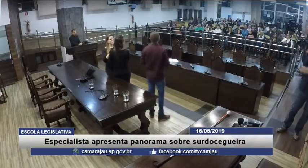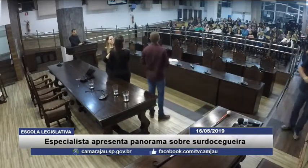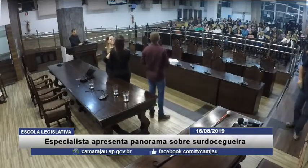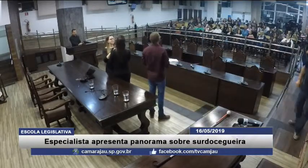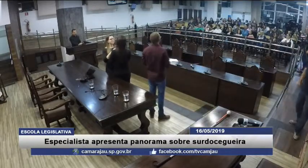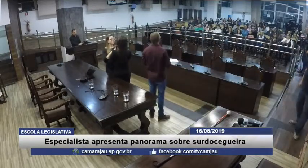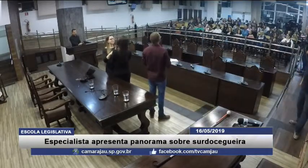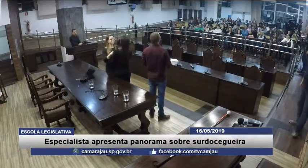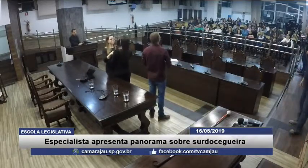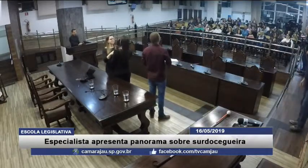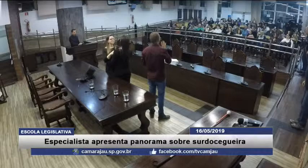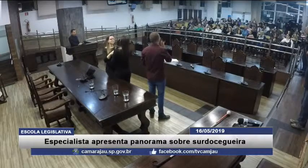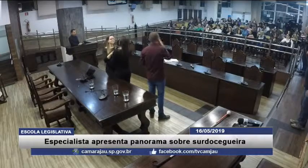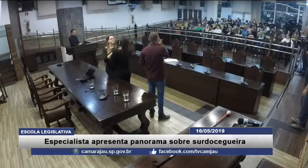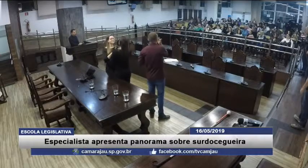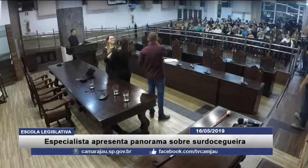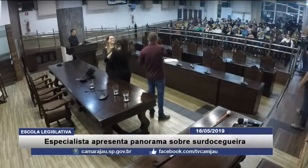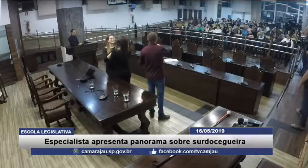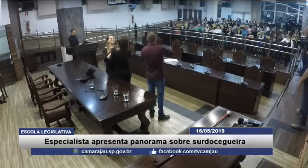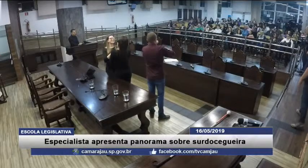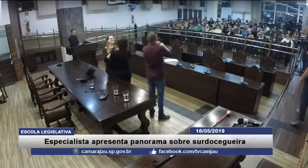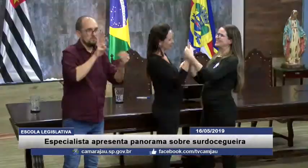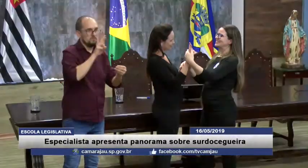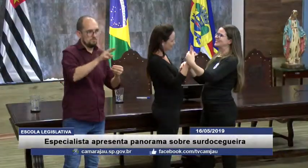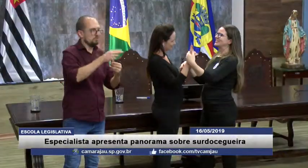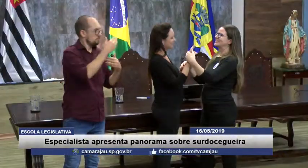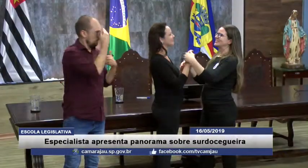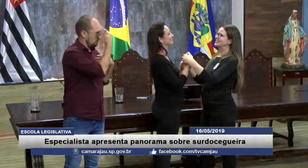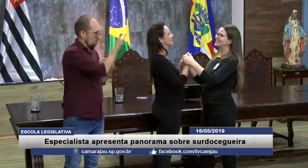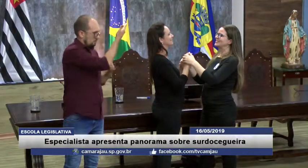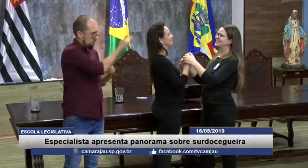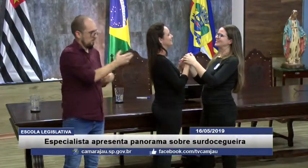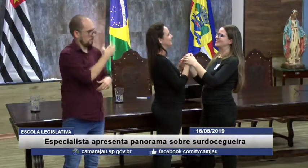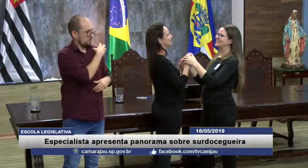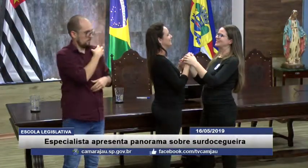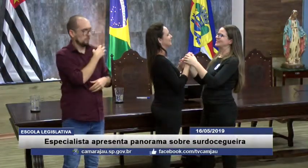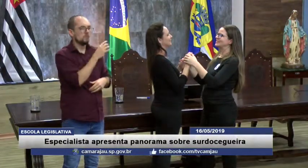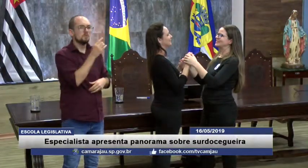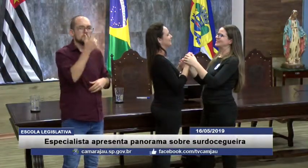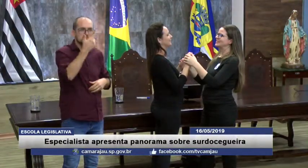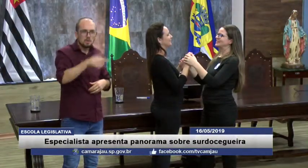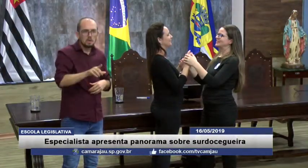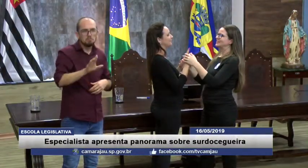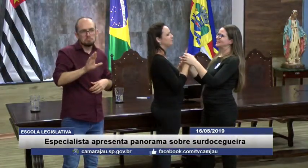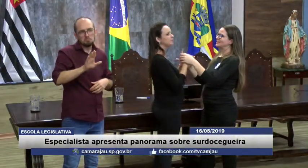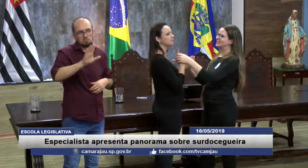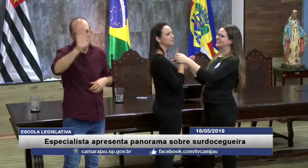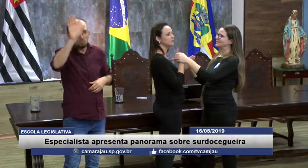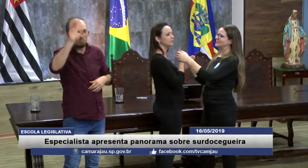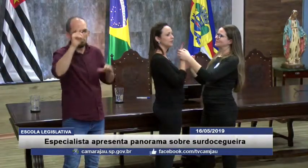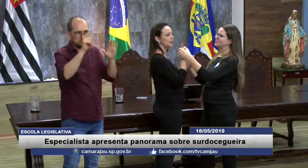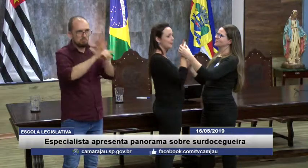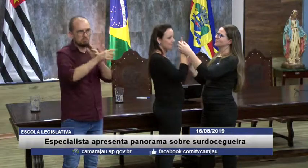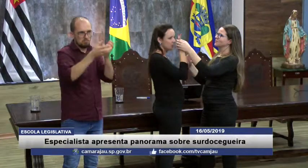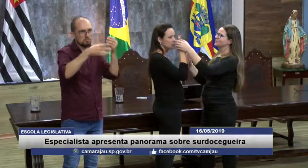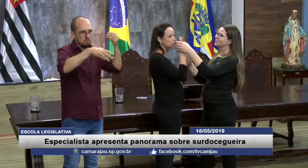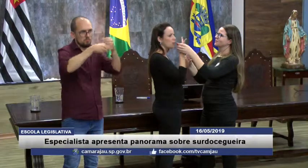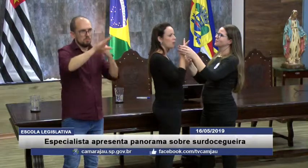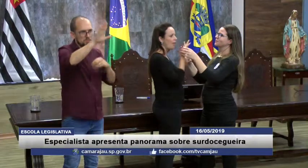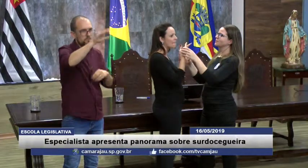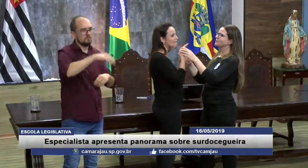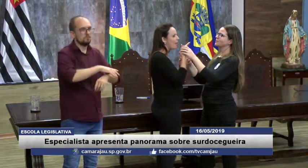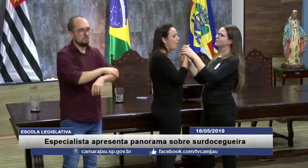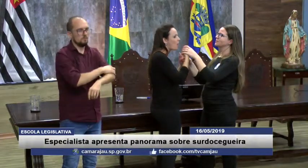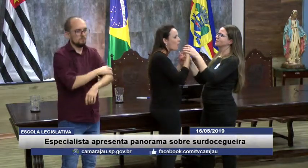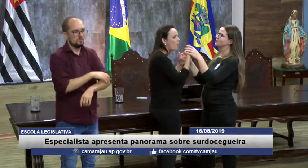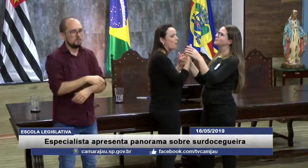Legal, obrigado, Lara, pela resposta. Eu quero saber se alguém mais tem algum comentário a fazer. Nós temos